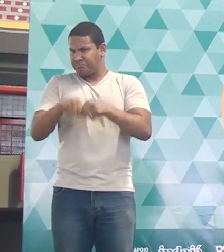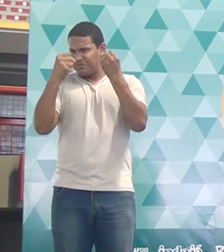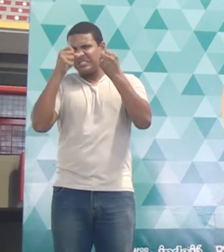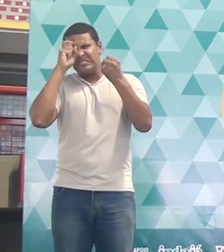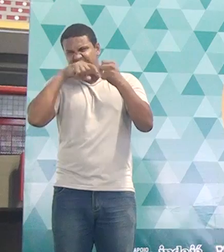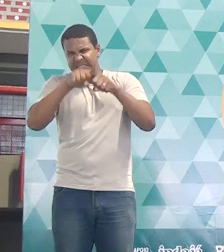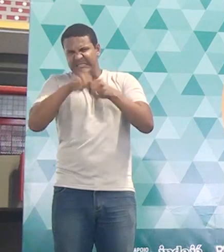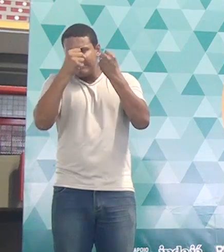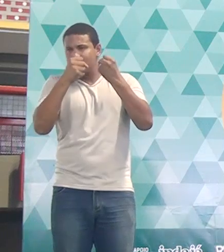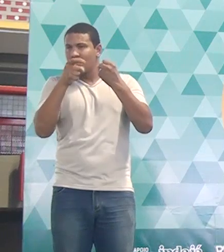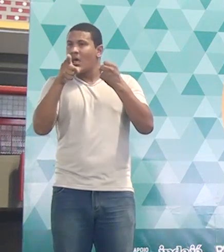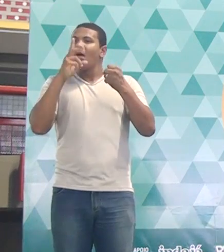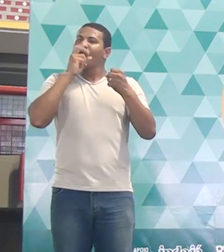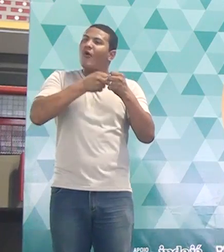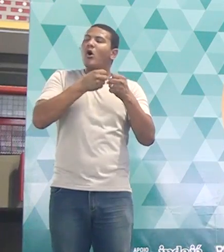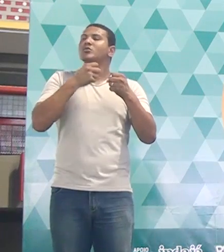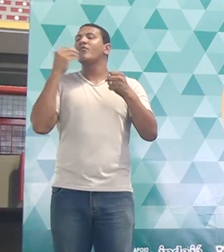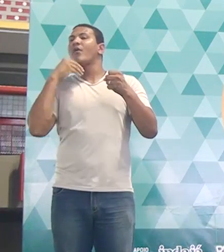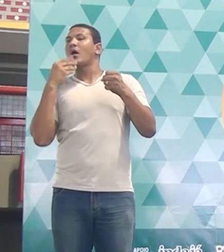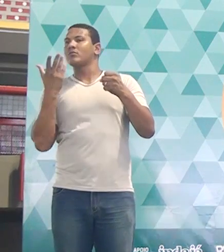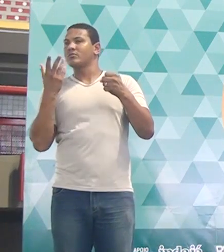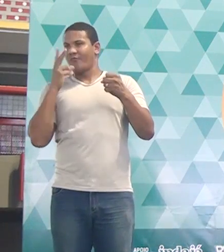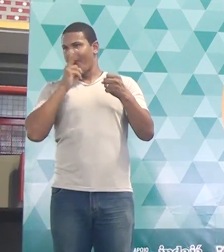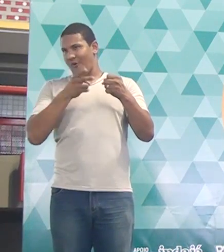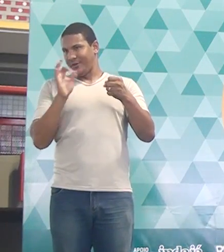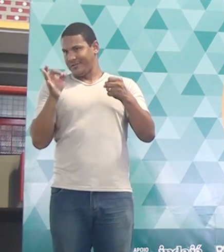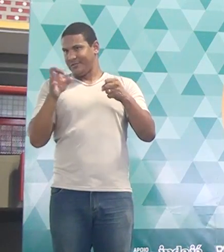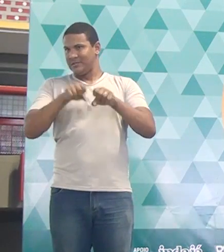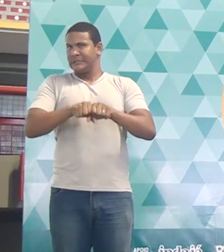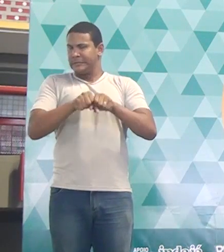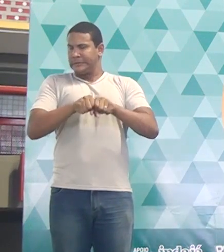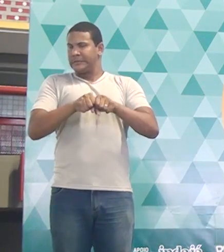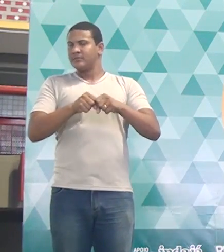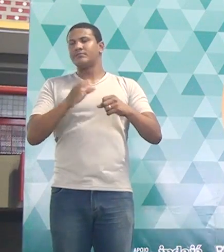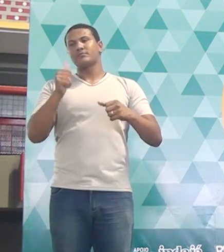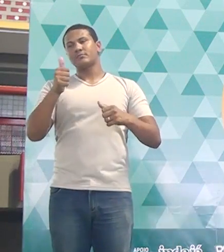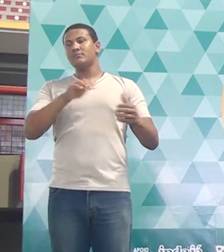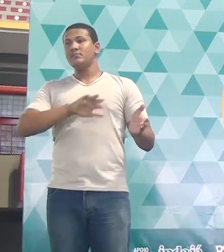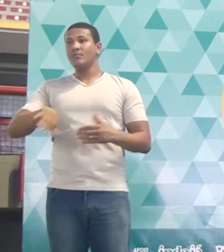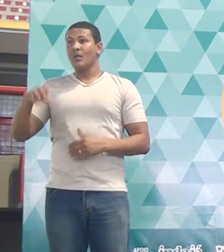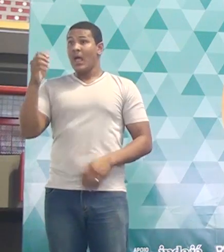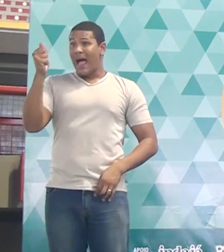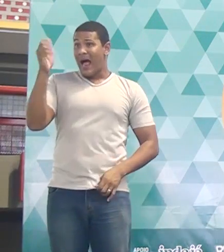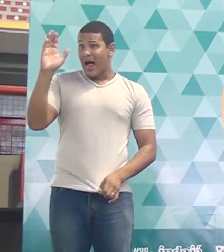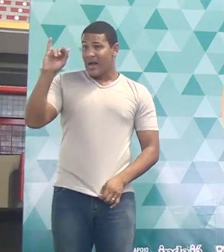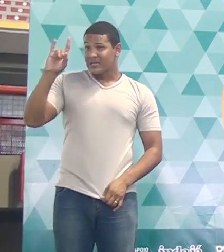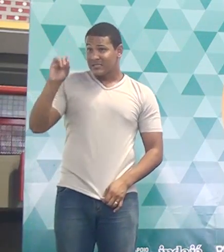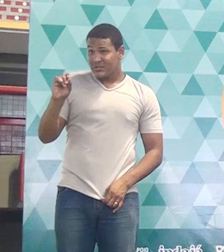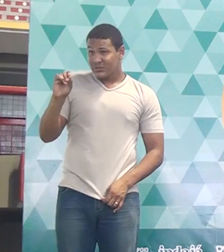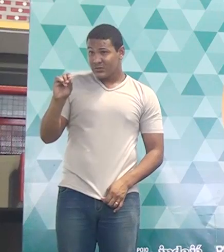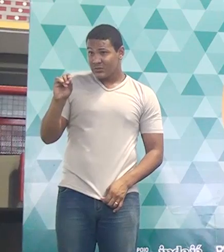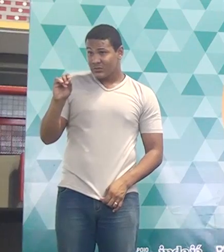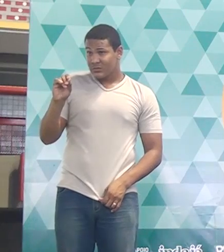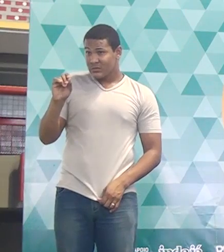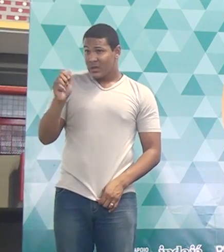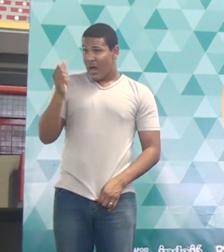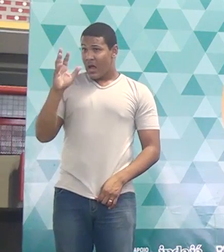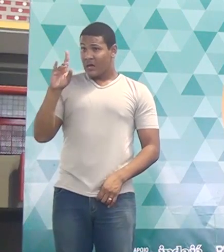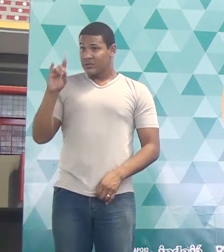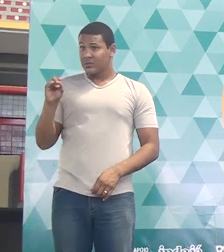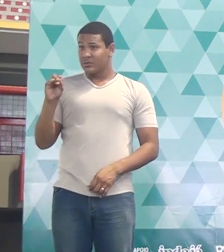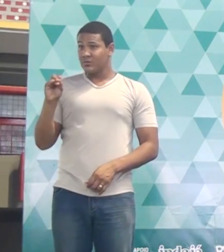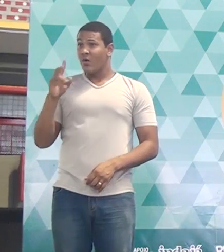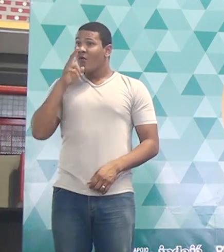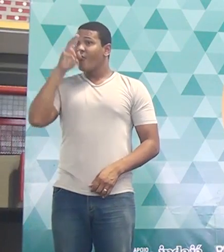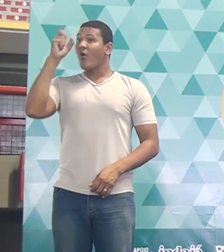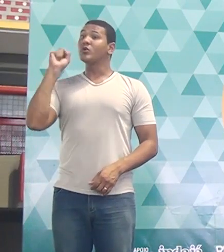fraco? Forte. O ácido é o contrário. O ácido forte é aquele que quando eu coloco em água, ele quebra facilmente,